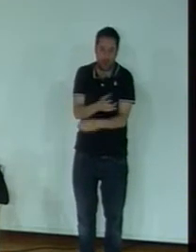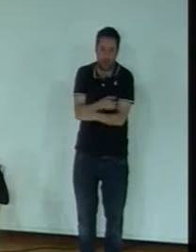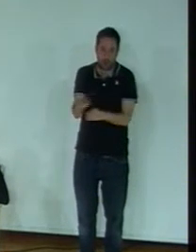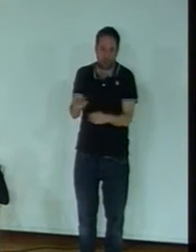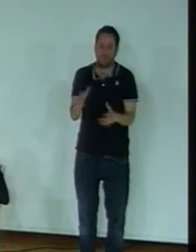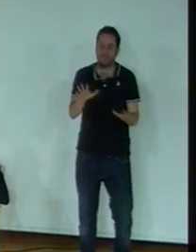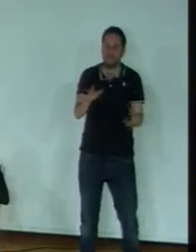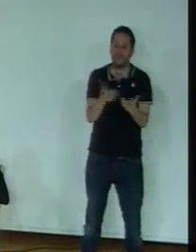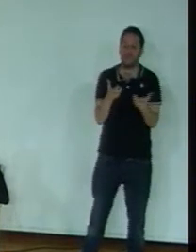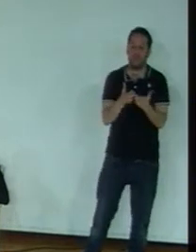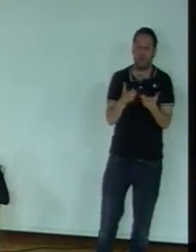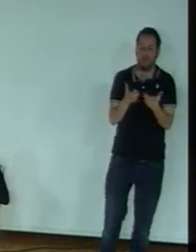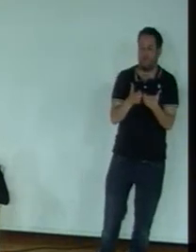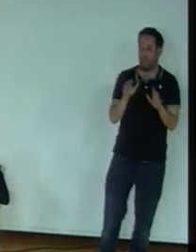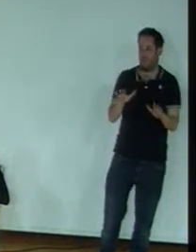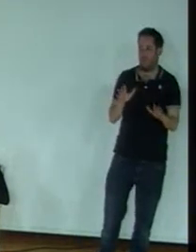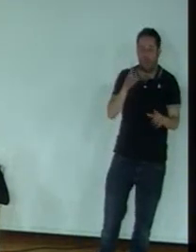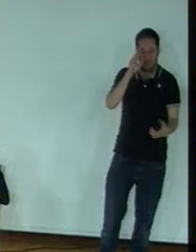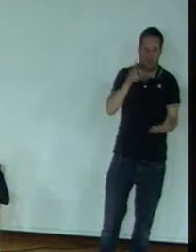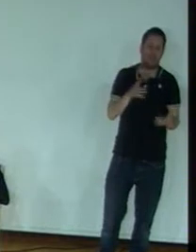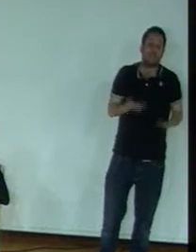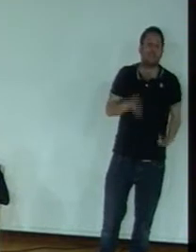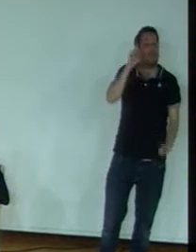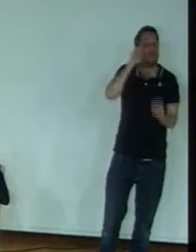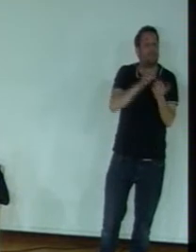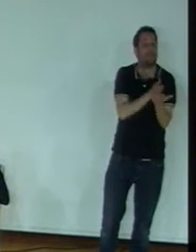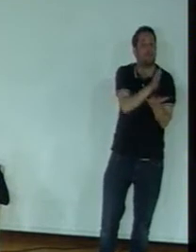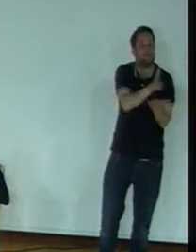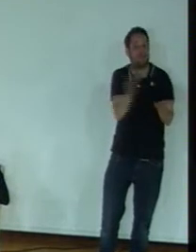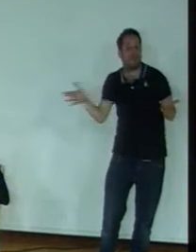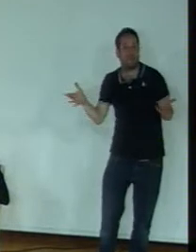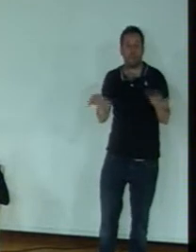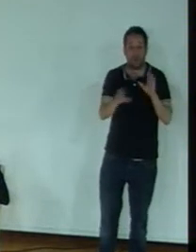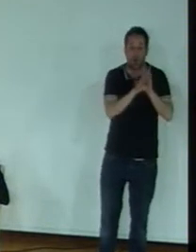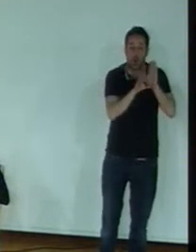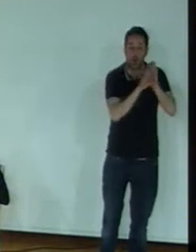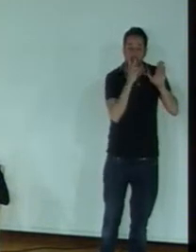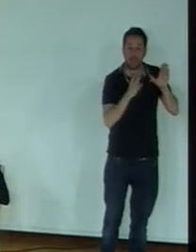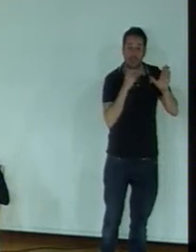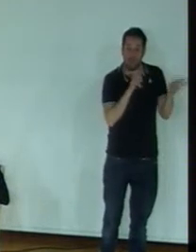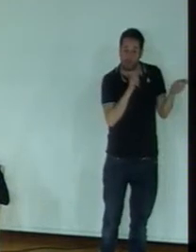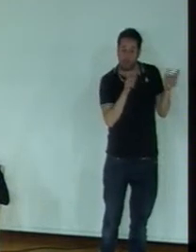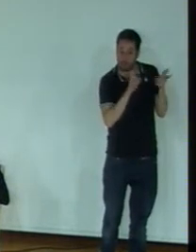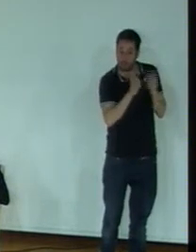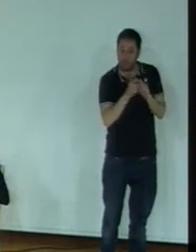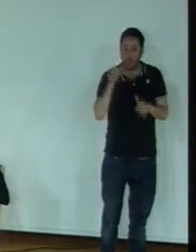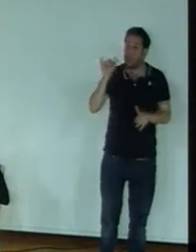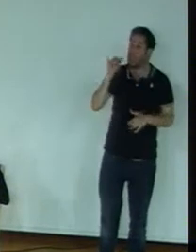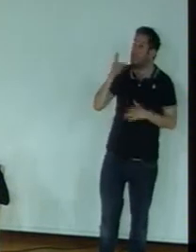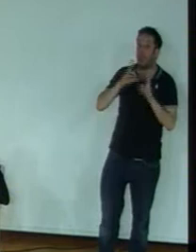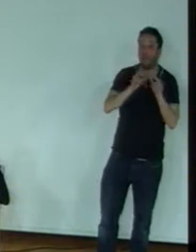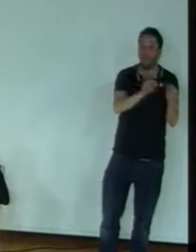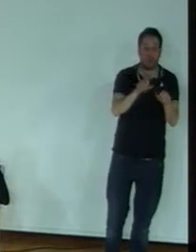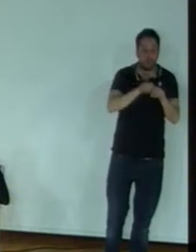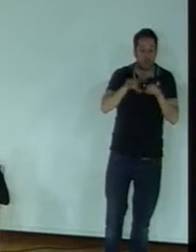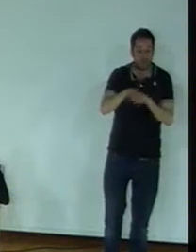À titre d'exemple, je veux pas c'est un petit peu hors sujet, mais on est en train de se préparer une réforme du code civil. Personne n'en parle, le législateur n'en parle pas,